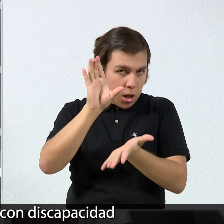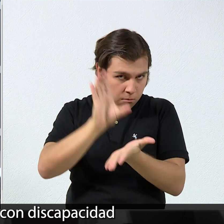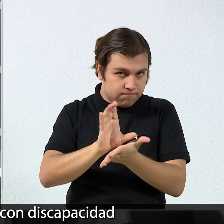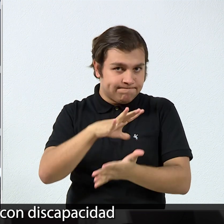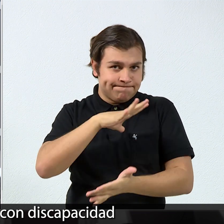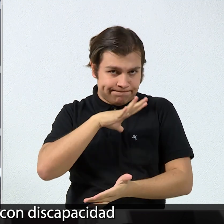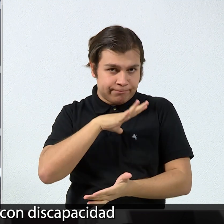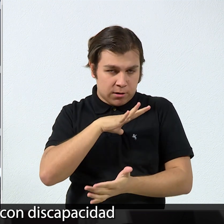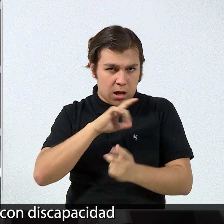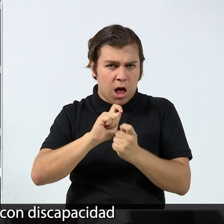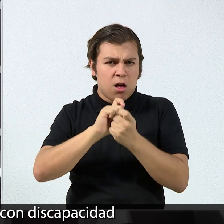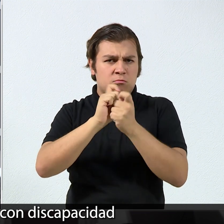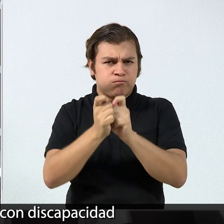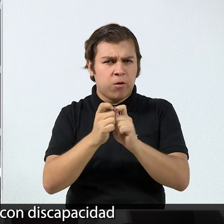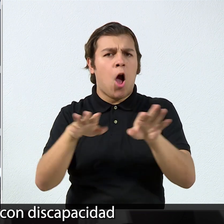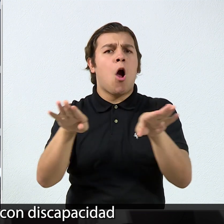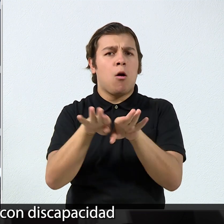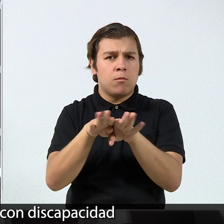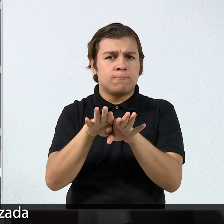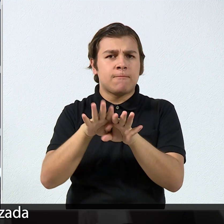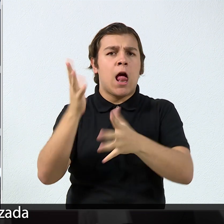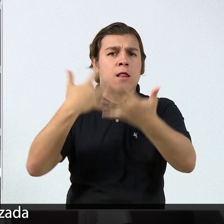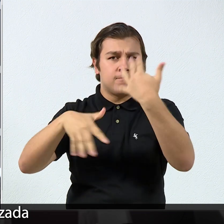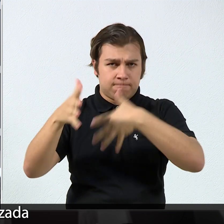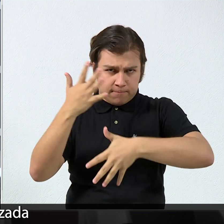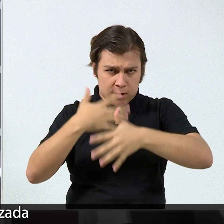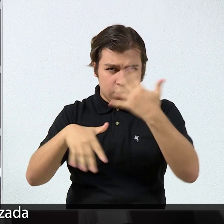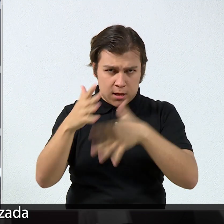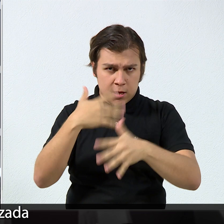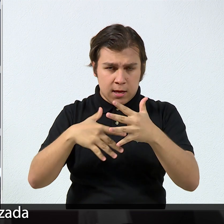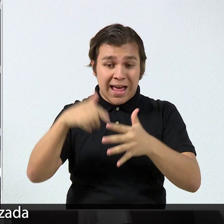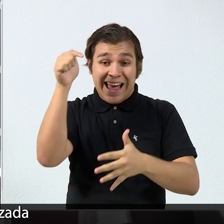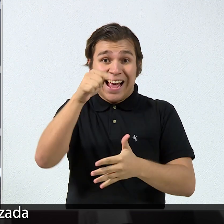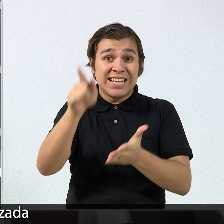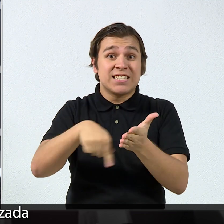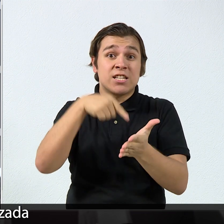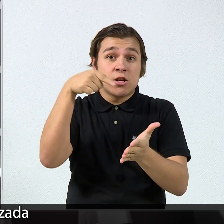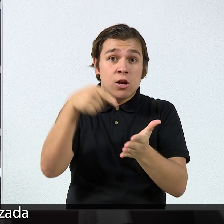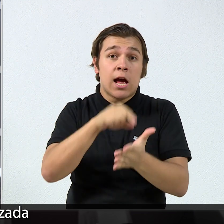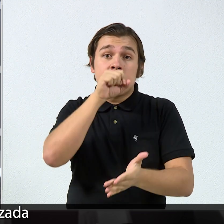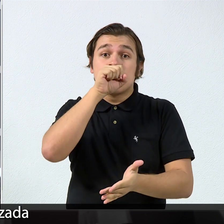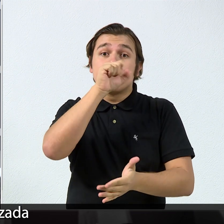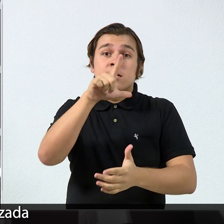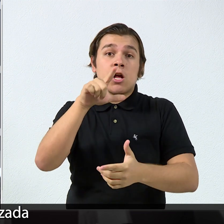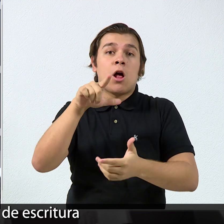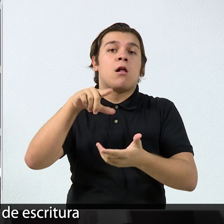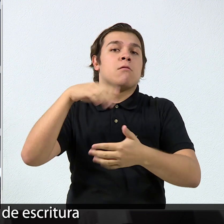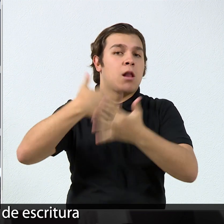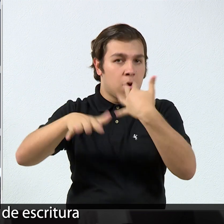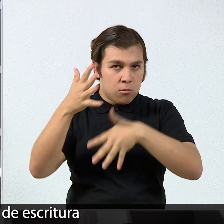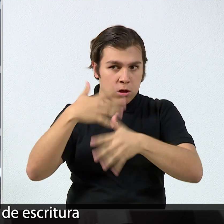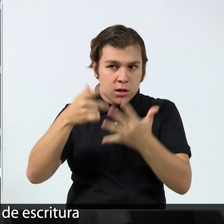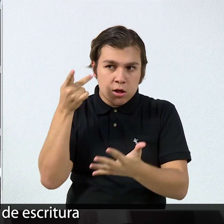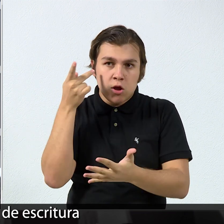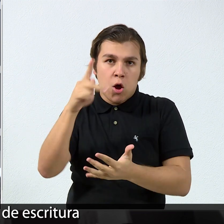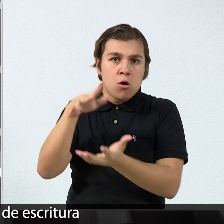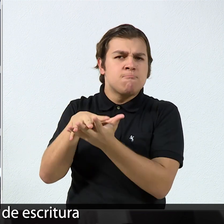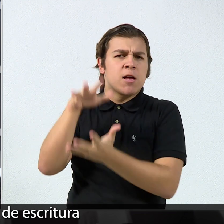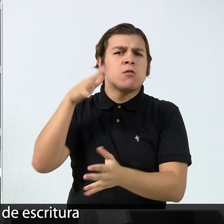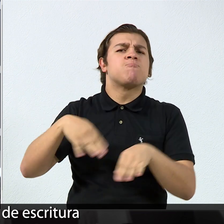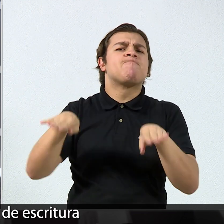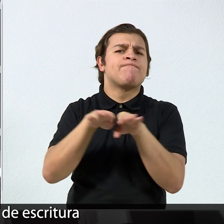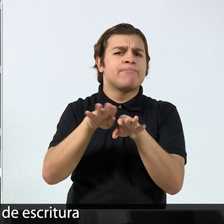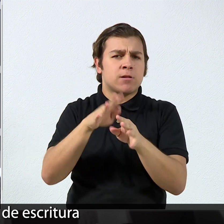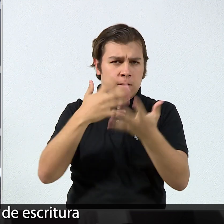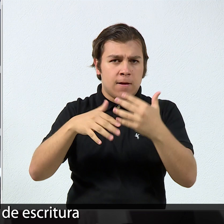discapacidad deberán ser traducidos a lengua de señas utilizada predominantemente en el estado de Jalisco y al sistema de escritura braille